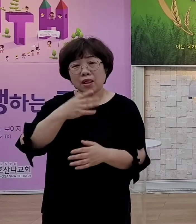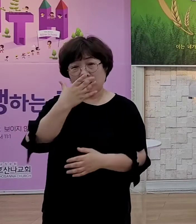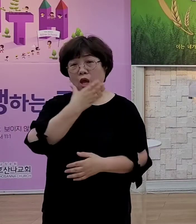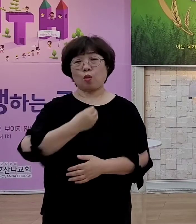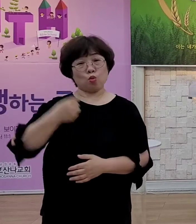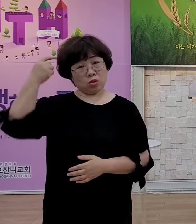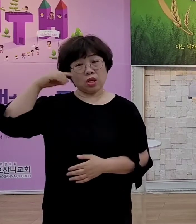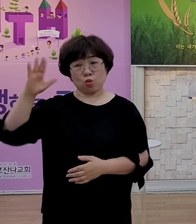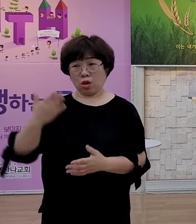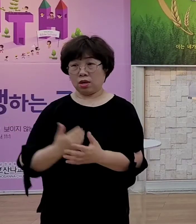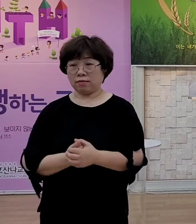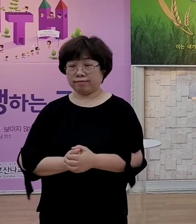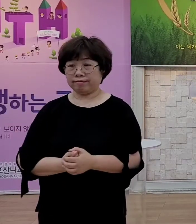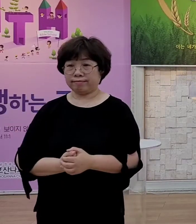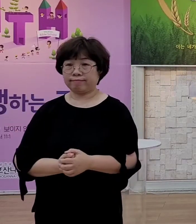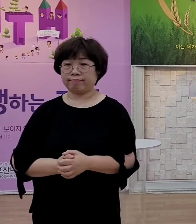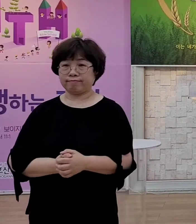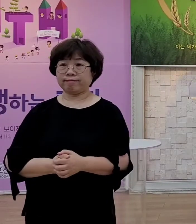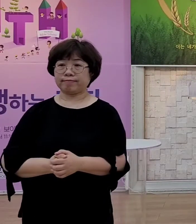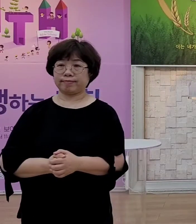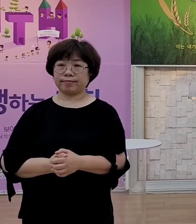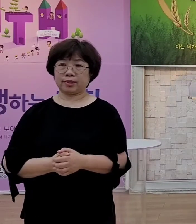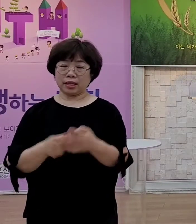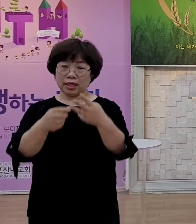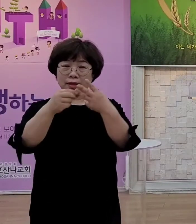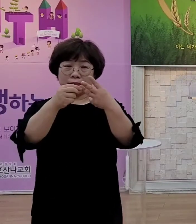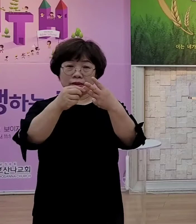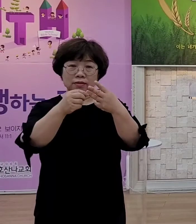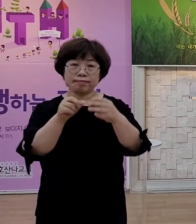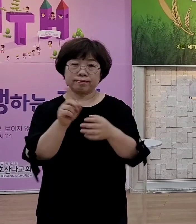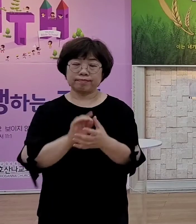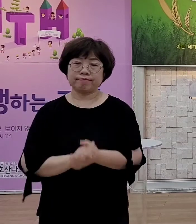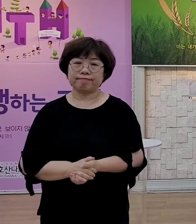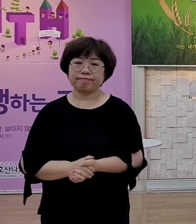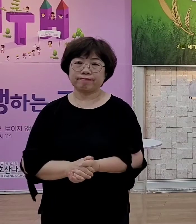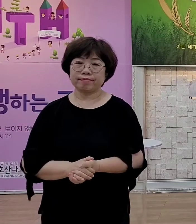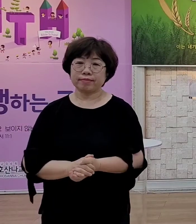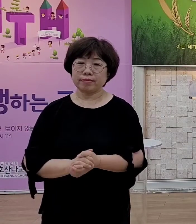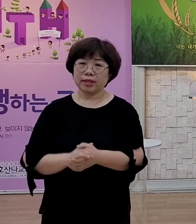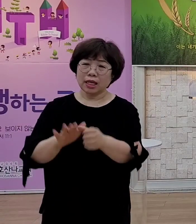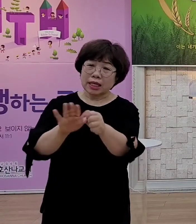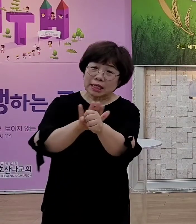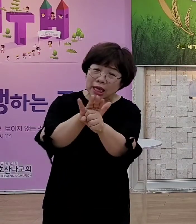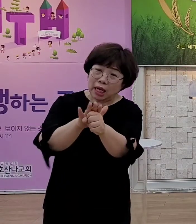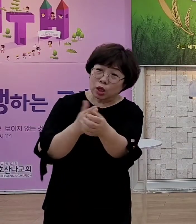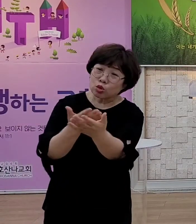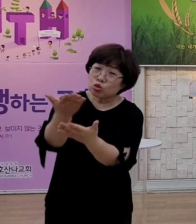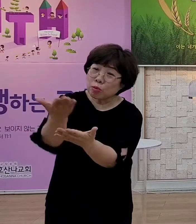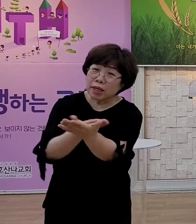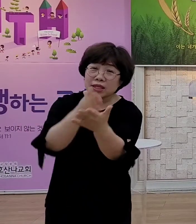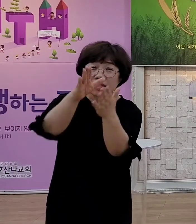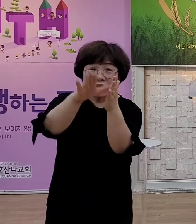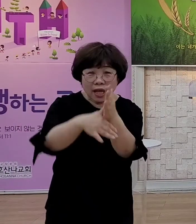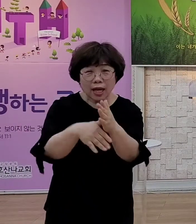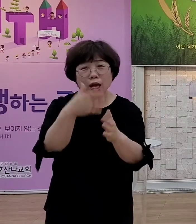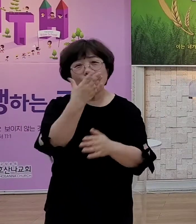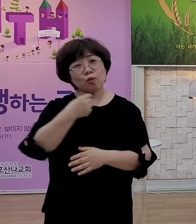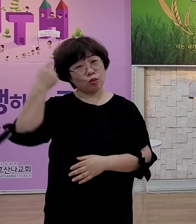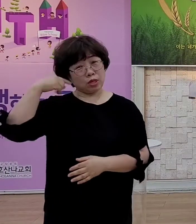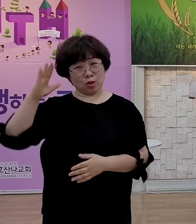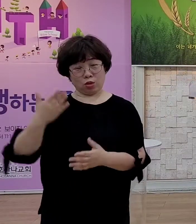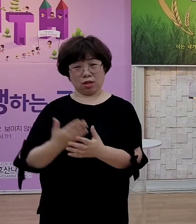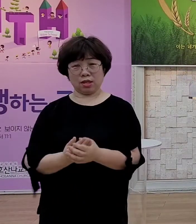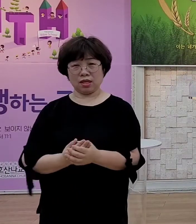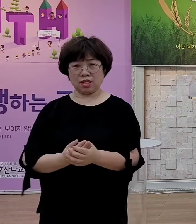참 행복하다라는 거예요. 세 번째는 사랑을 주고받아야 행복하다.